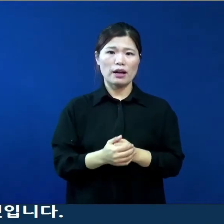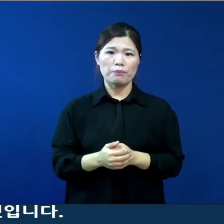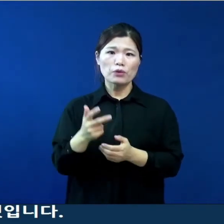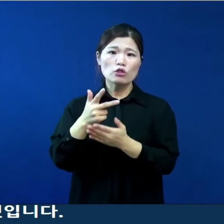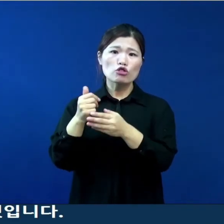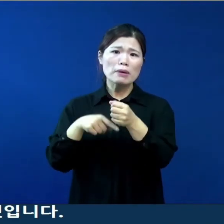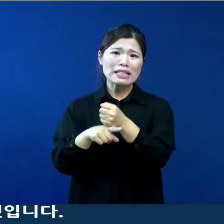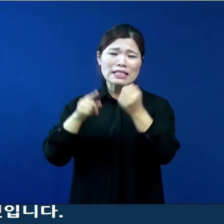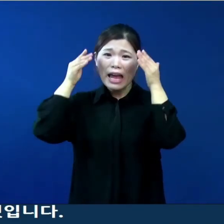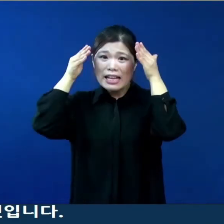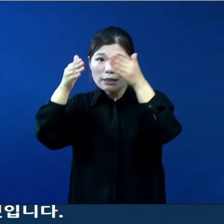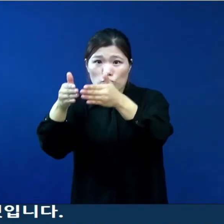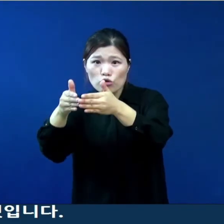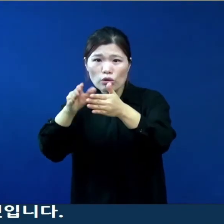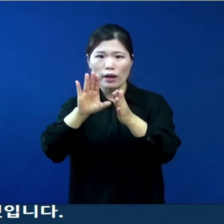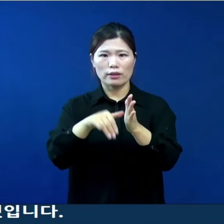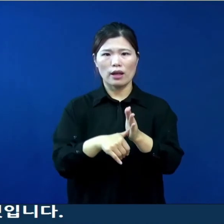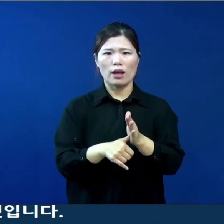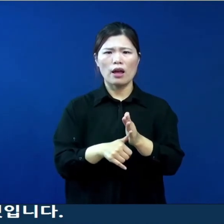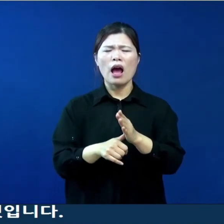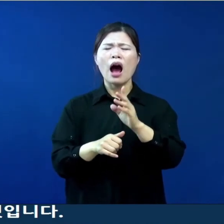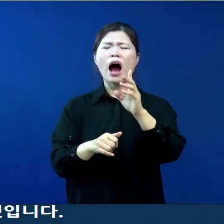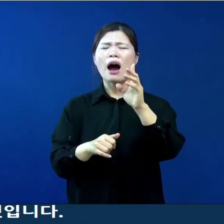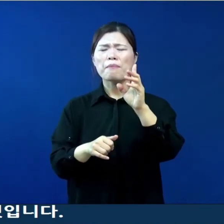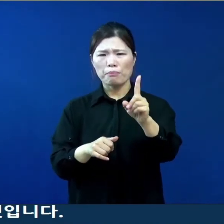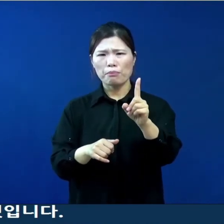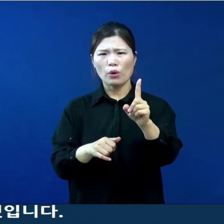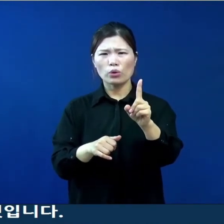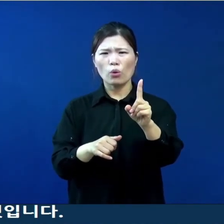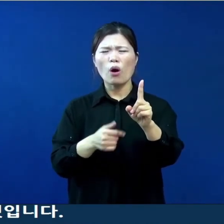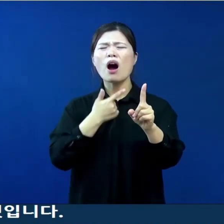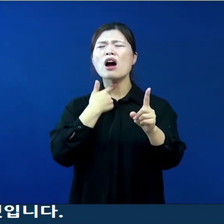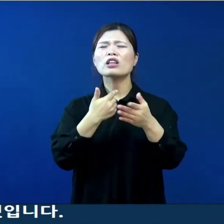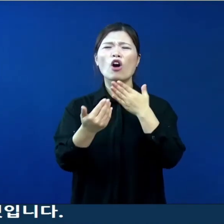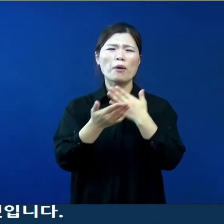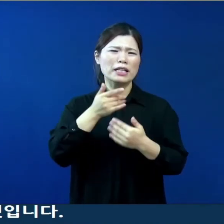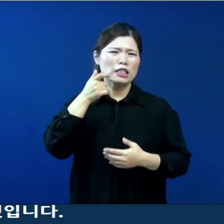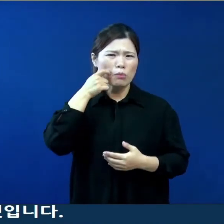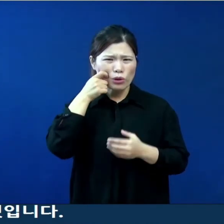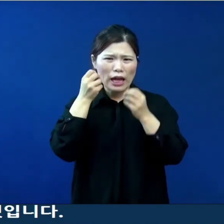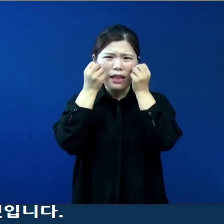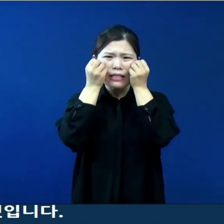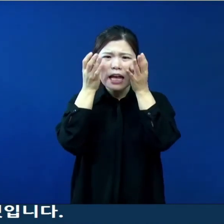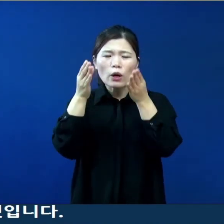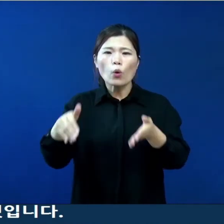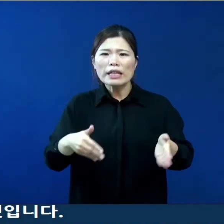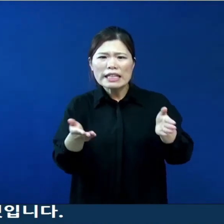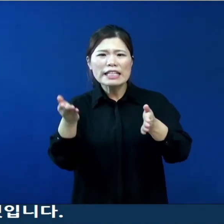뜻에 집중할 때 한 번도 가보지 않은 새로운 길을 걸어가게 되더라도 광야의 길을